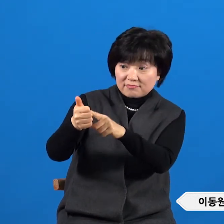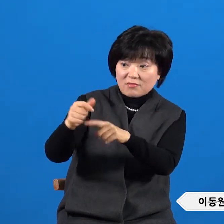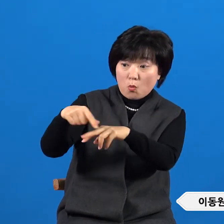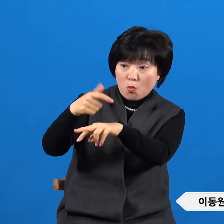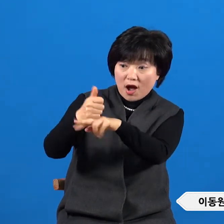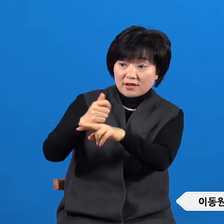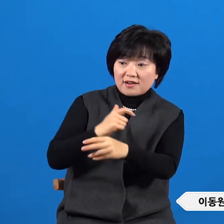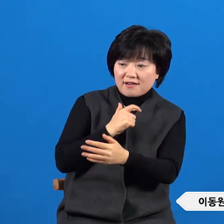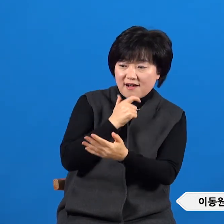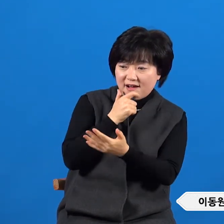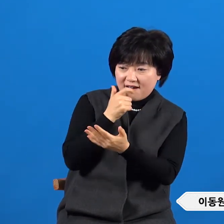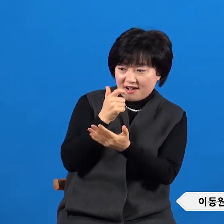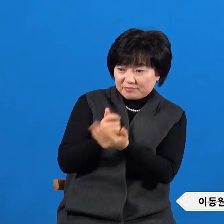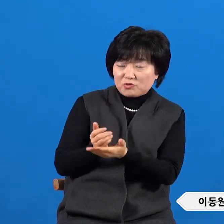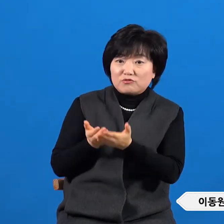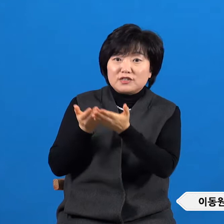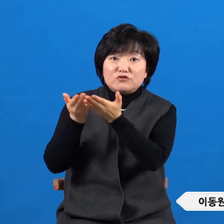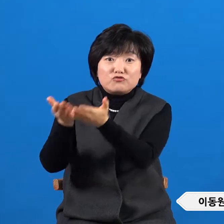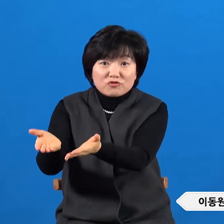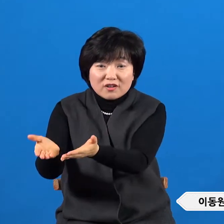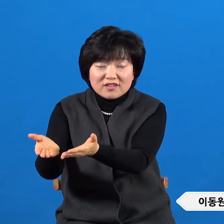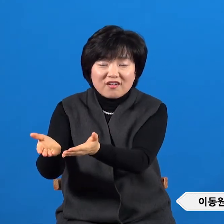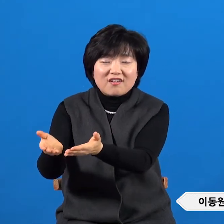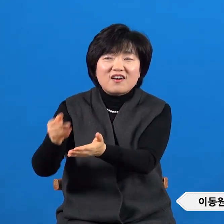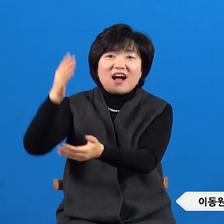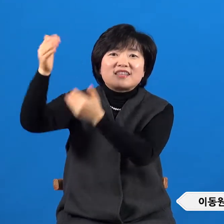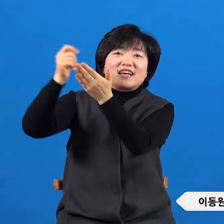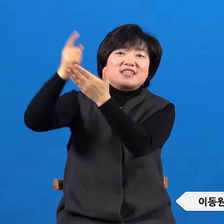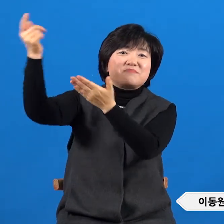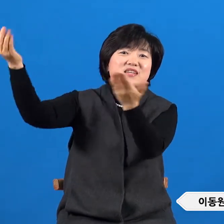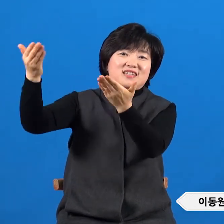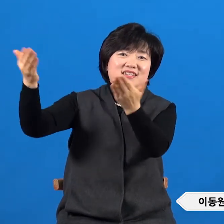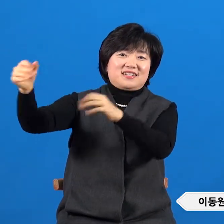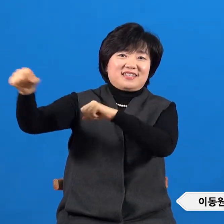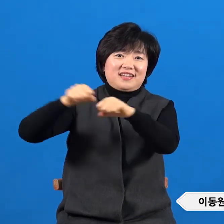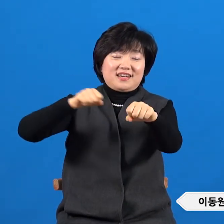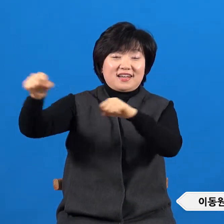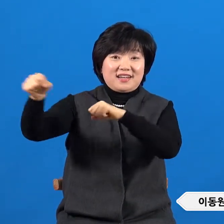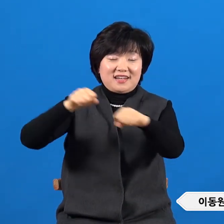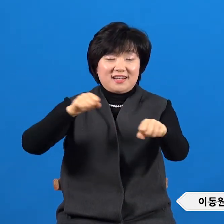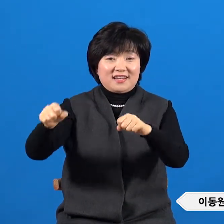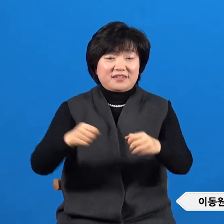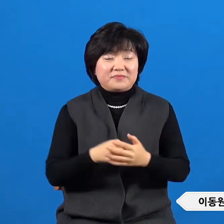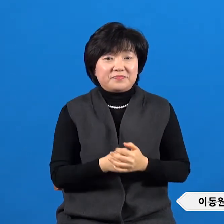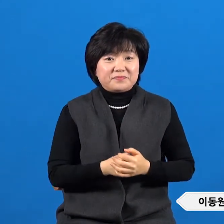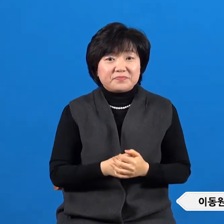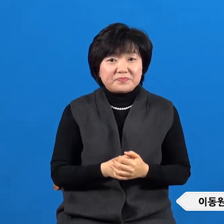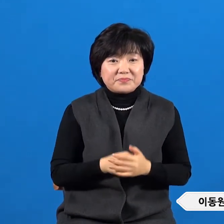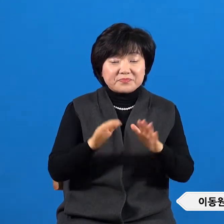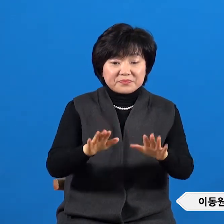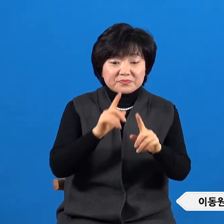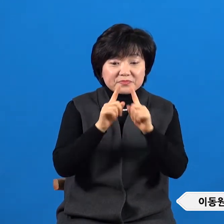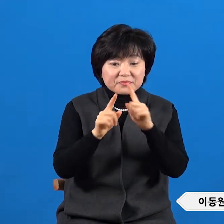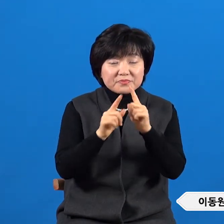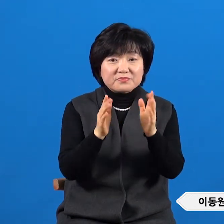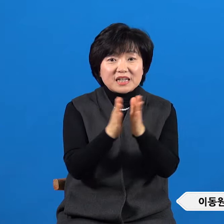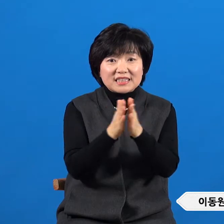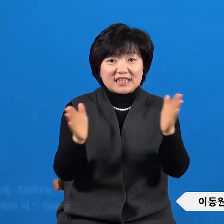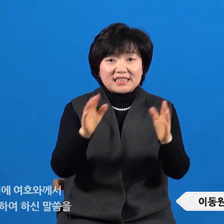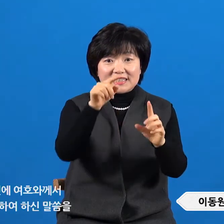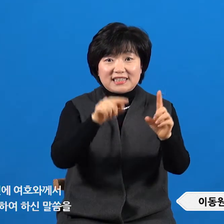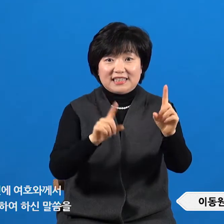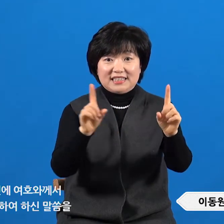바사의 사이러스, 고레스를 감동시킴으로 당신의 일을 시작하셨다라고 본문은 증언하고 있습니다.